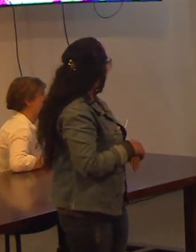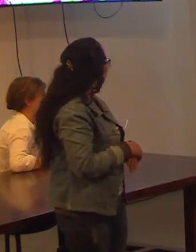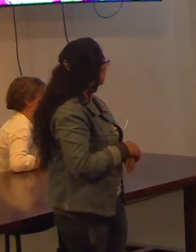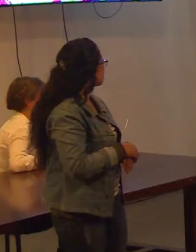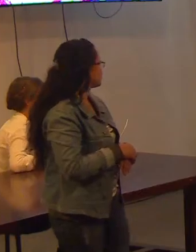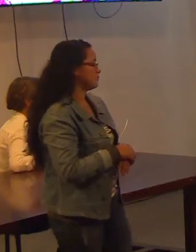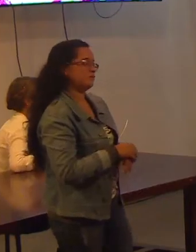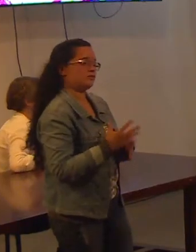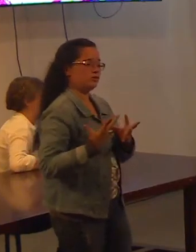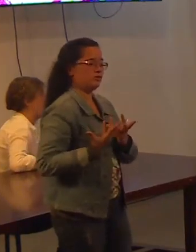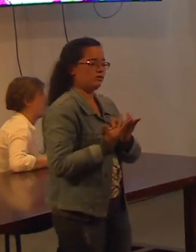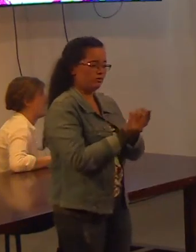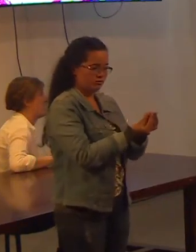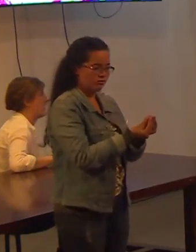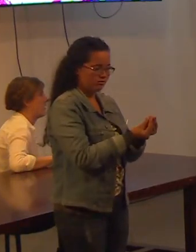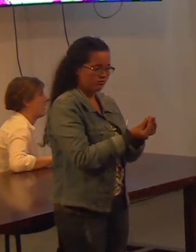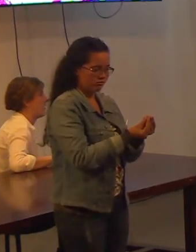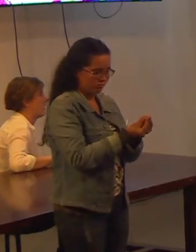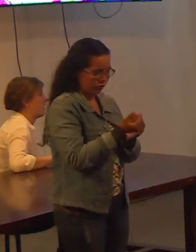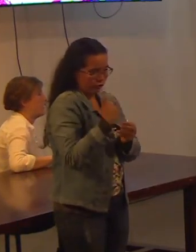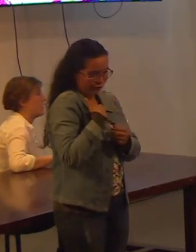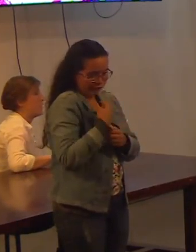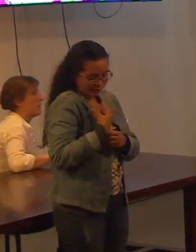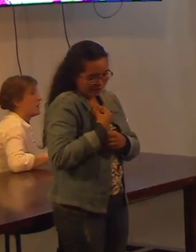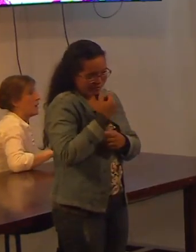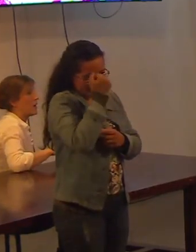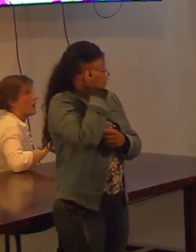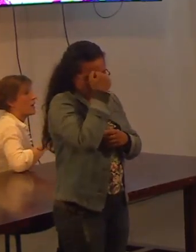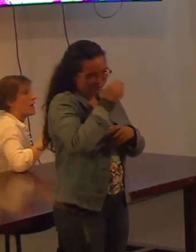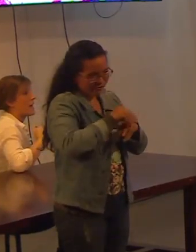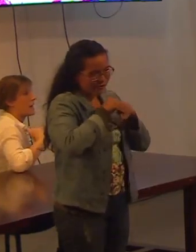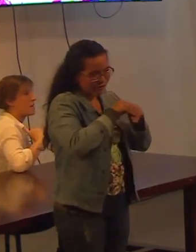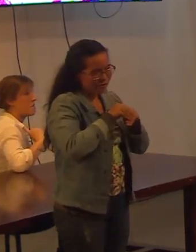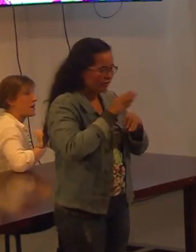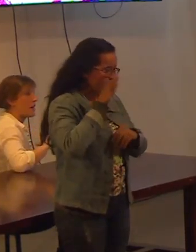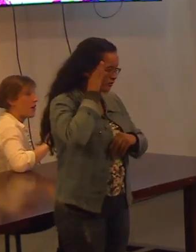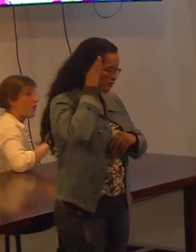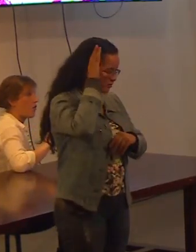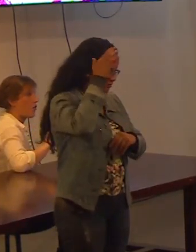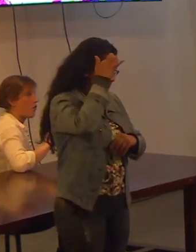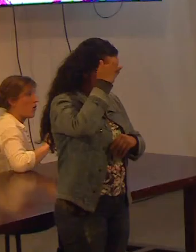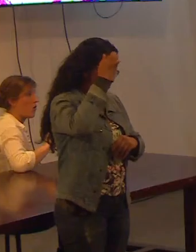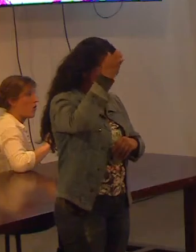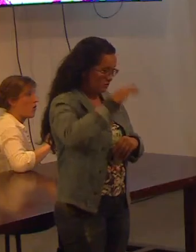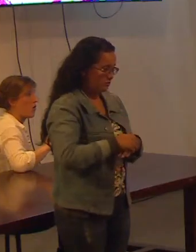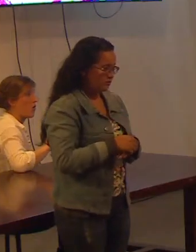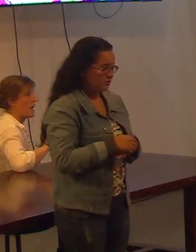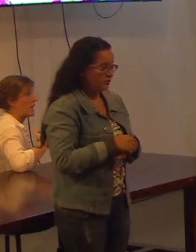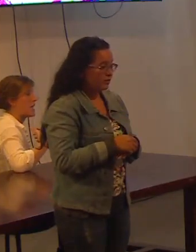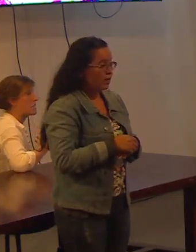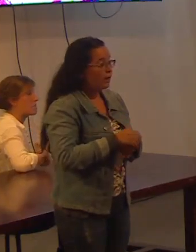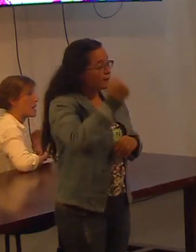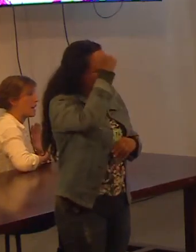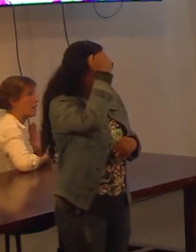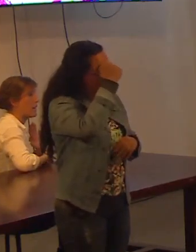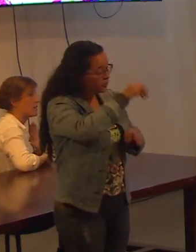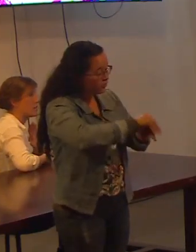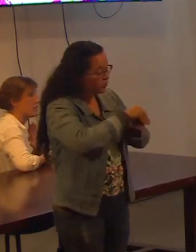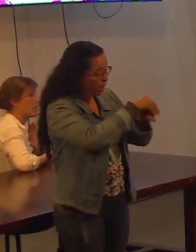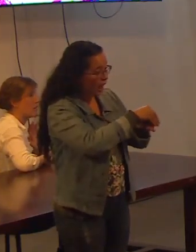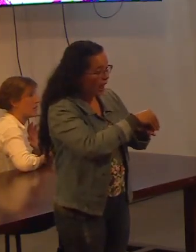como grupo, que se dan como docentes en formación para nuestra futura labor. Para los docentes en formación, Sistematizarte